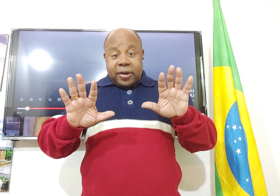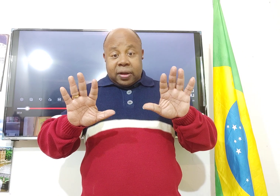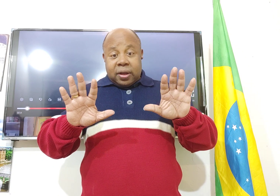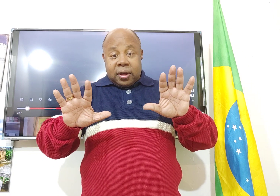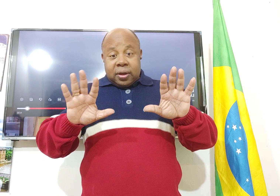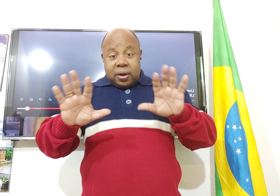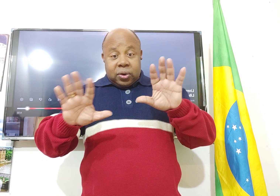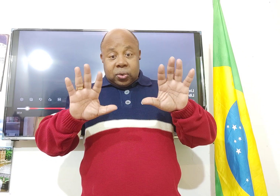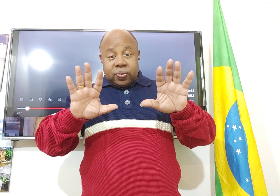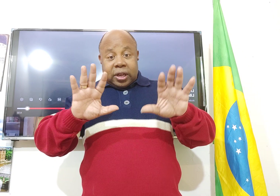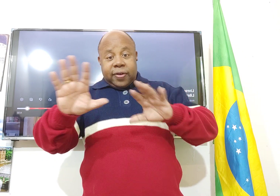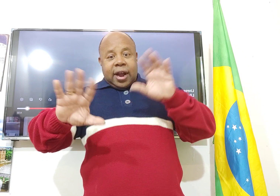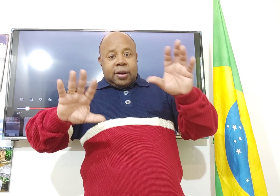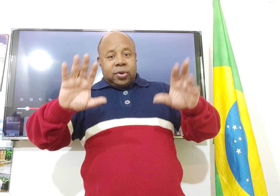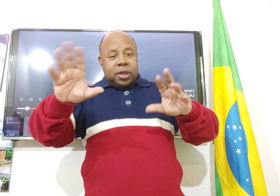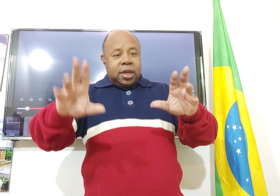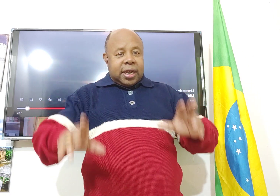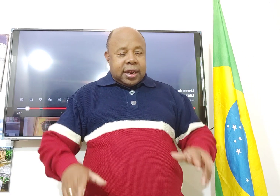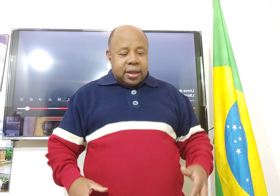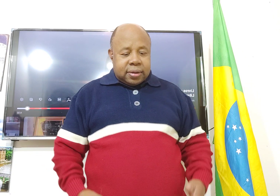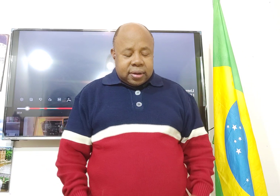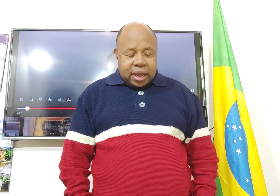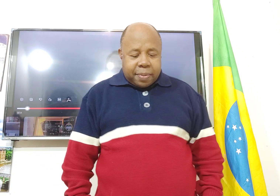Fala, vai devagar, não estou entendendo nada aí, tá rápido.